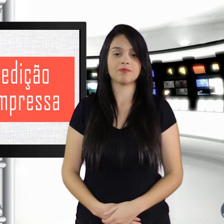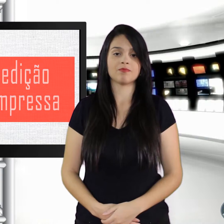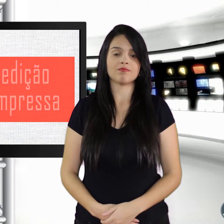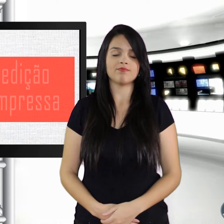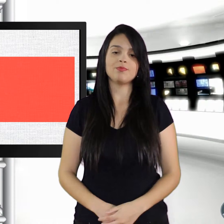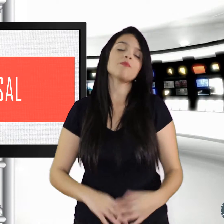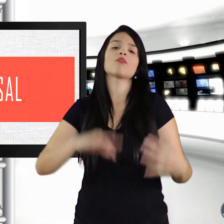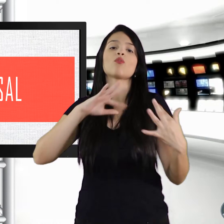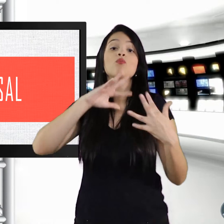Universal.